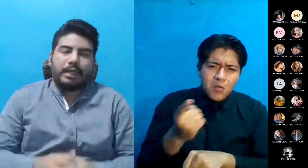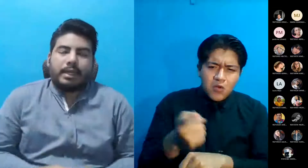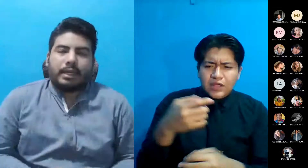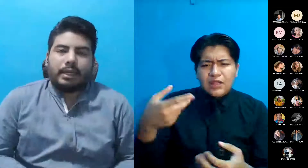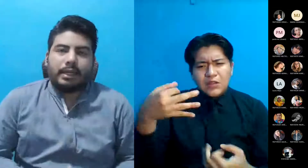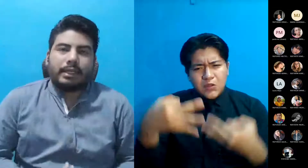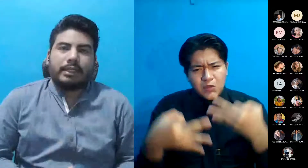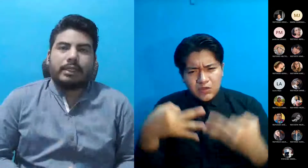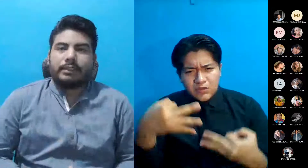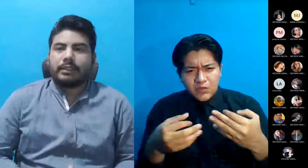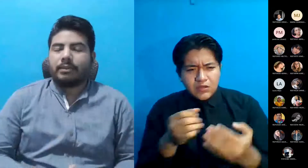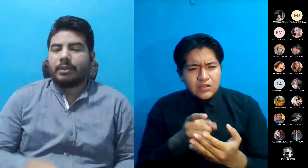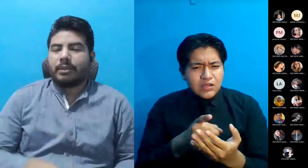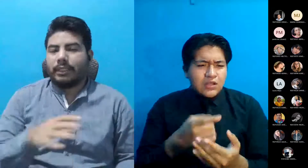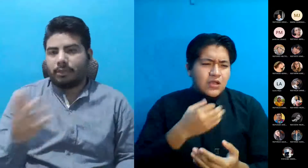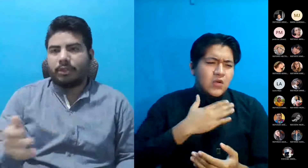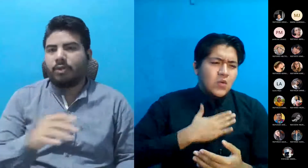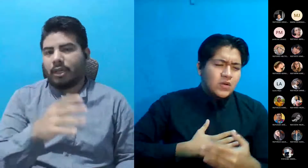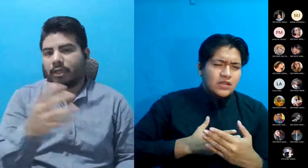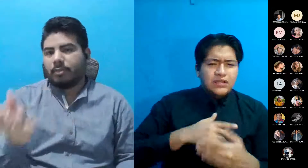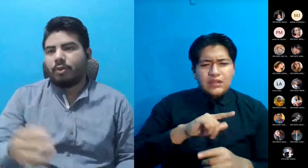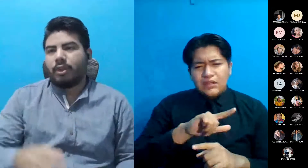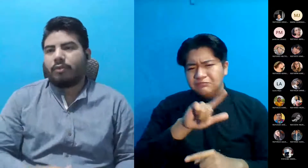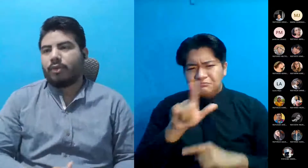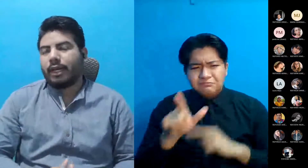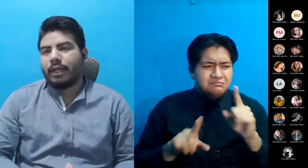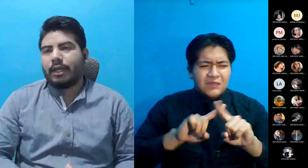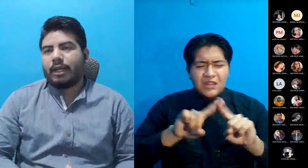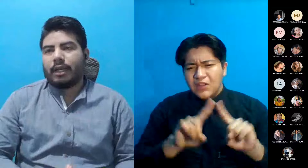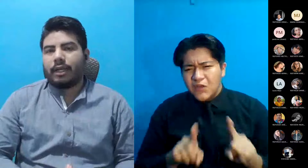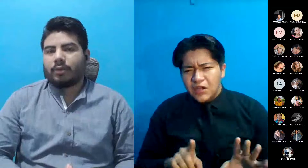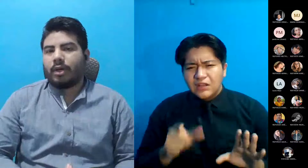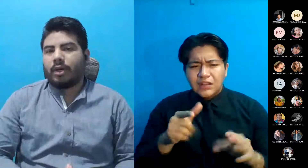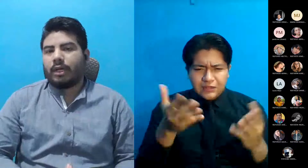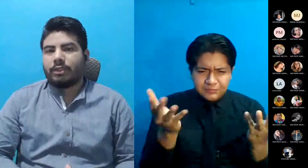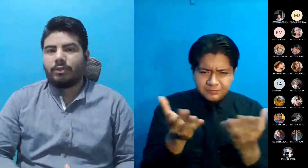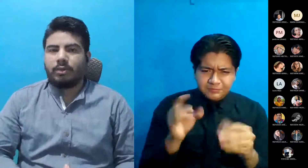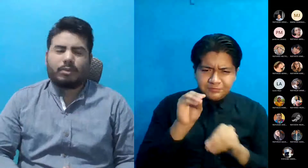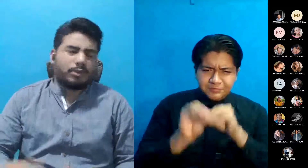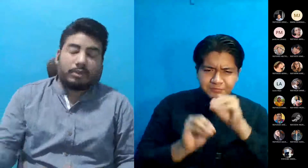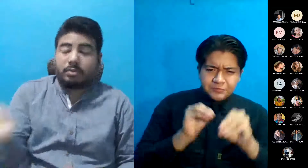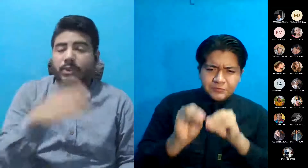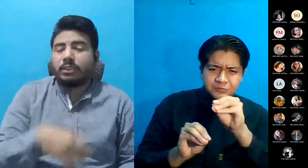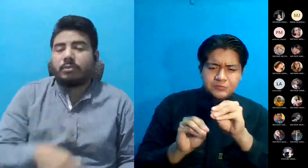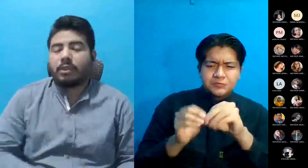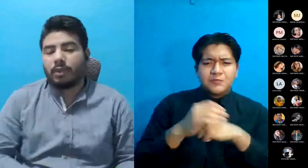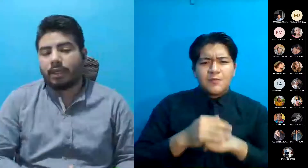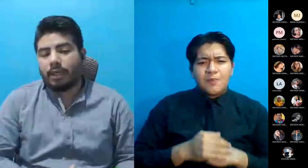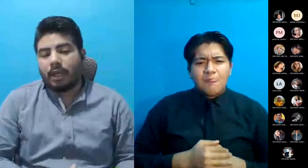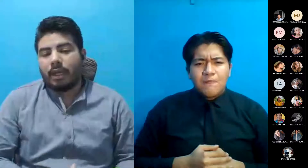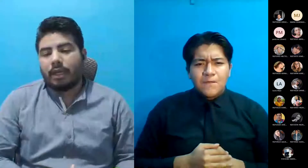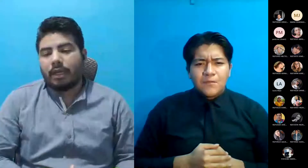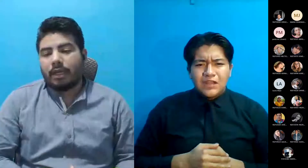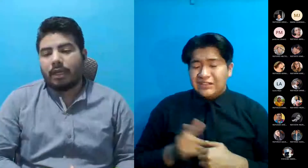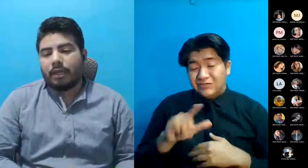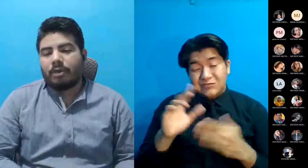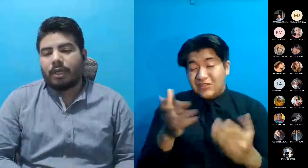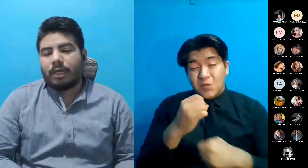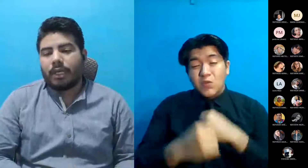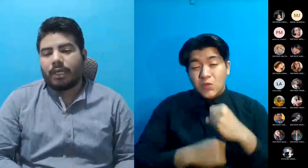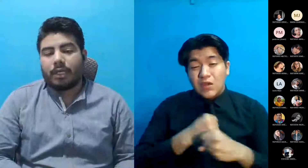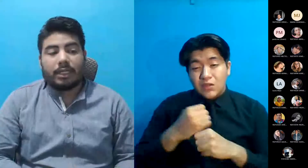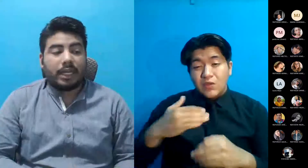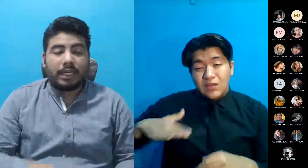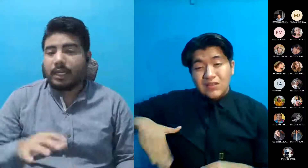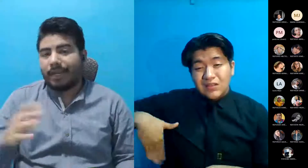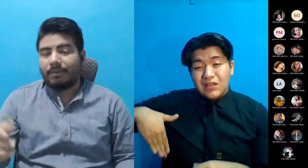pudieran hacer estas debidas gestiones, ¿no? Y que se pudiera fundar la Escuela Nacional de Sordomudos. Es muchísima historia. Pero